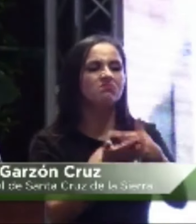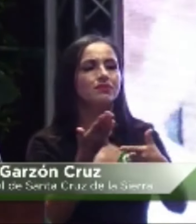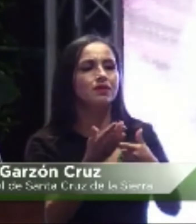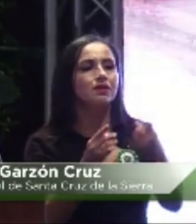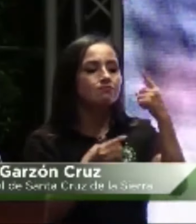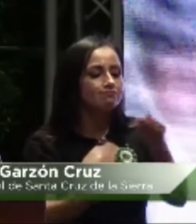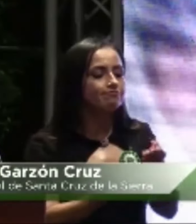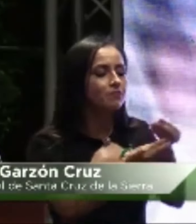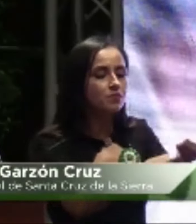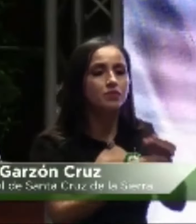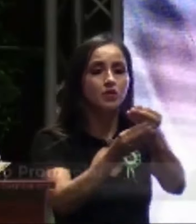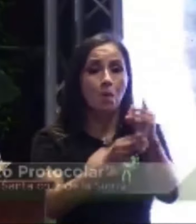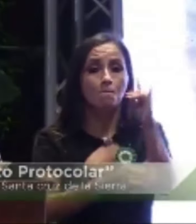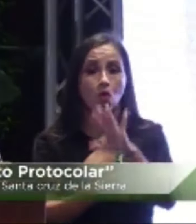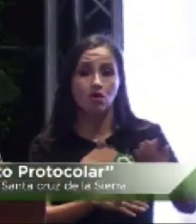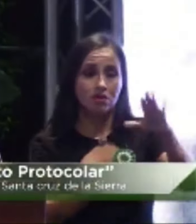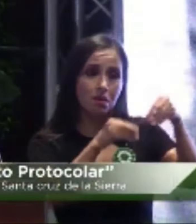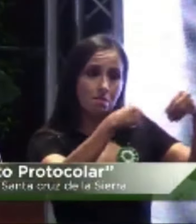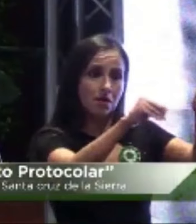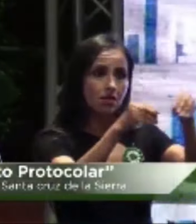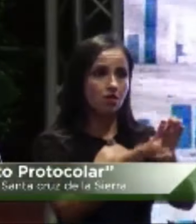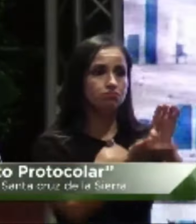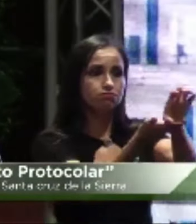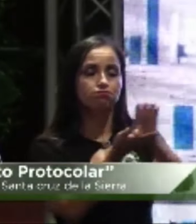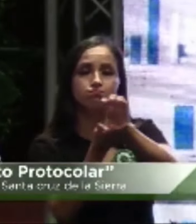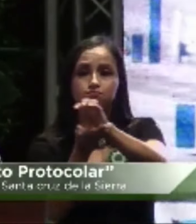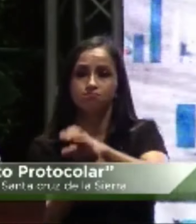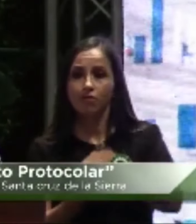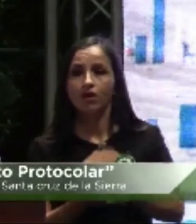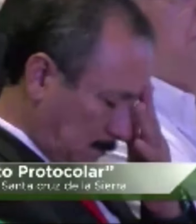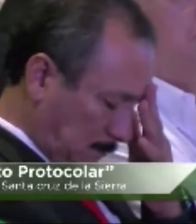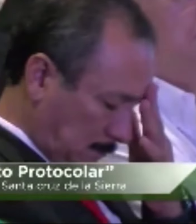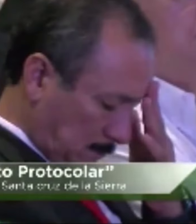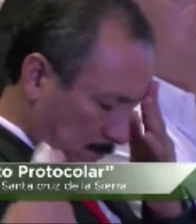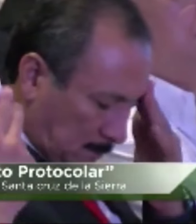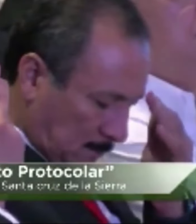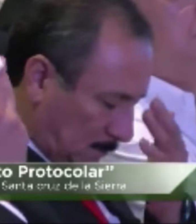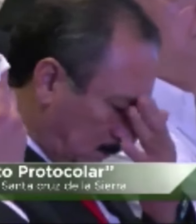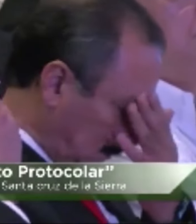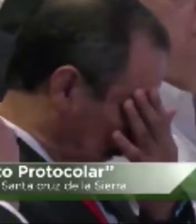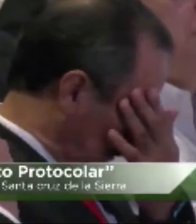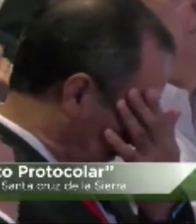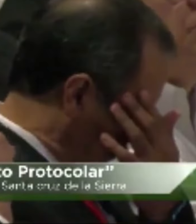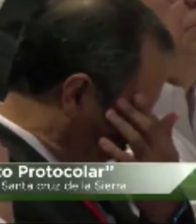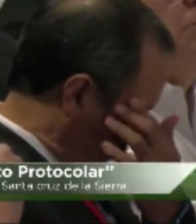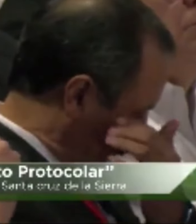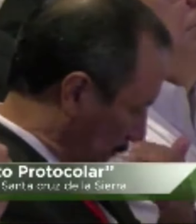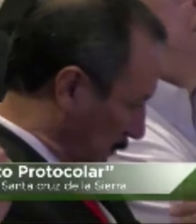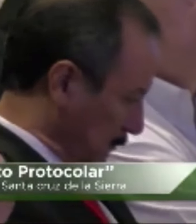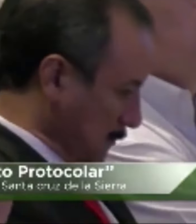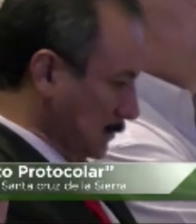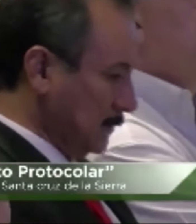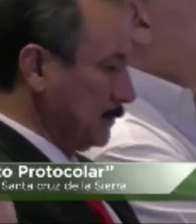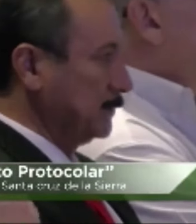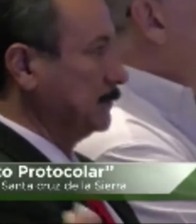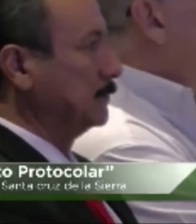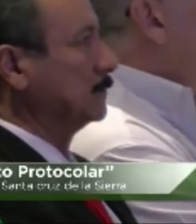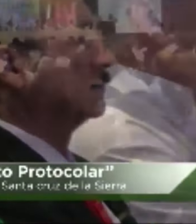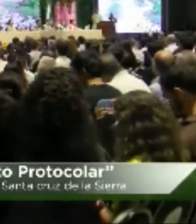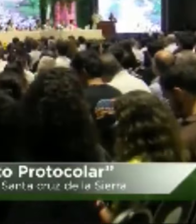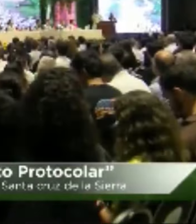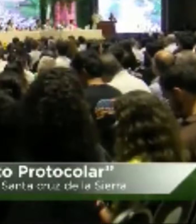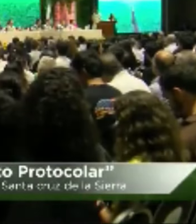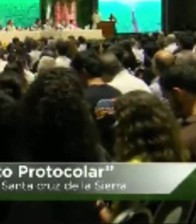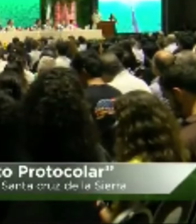a los mercados de nuestro país. Comienza un camino aún más difícil, hacer que las posibilidades que contienen en el papel